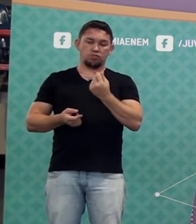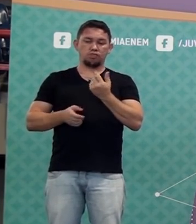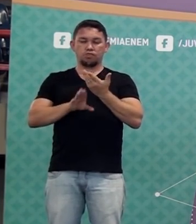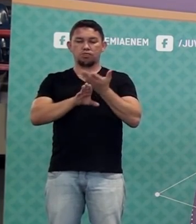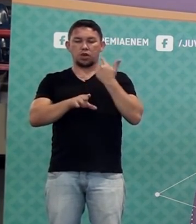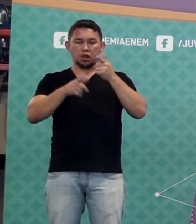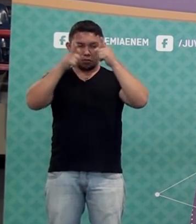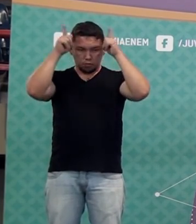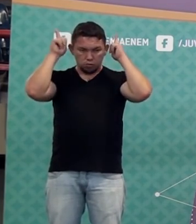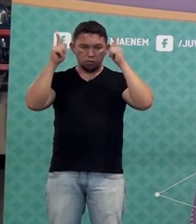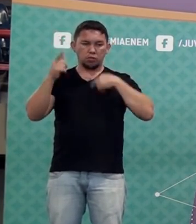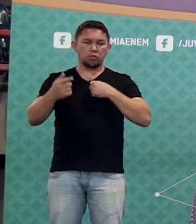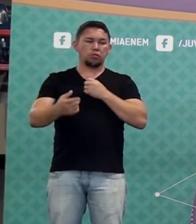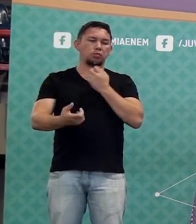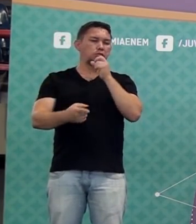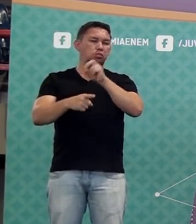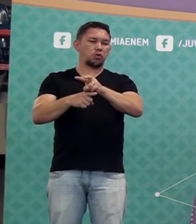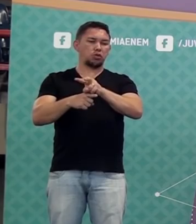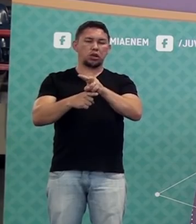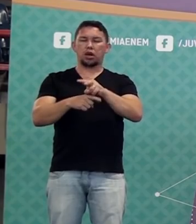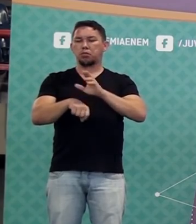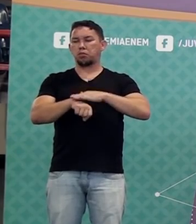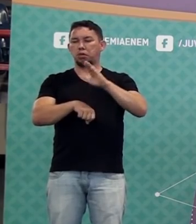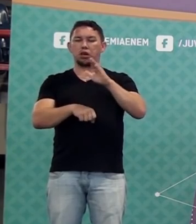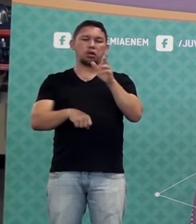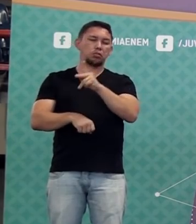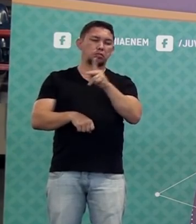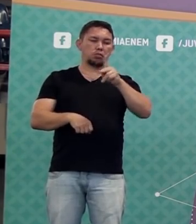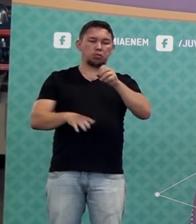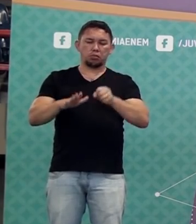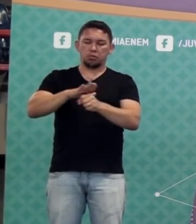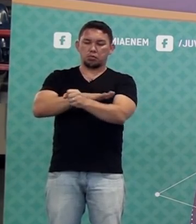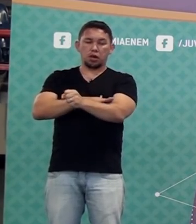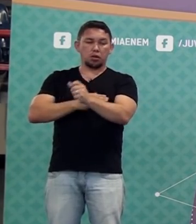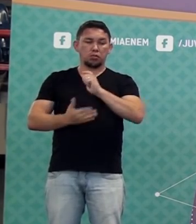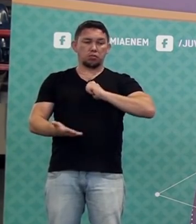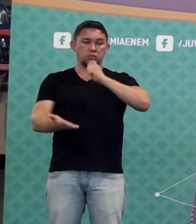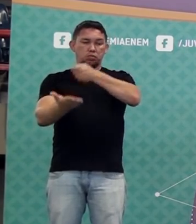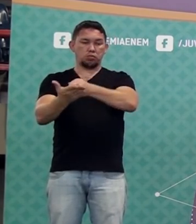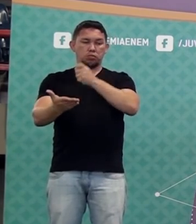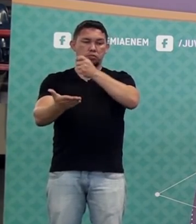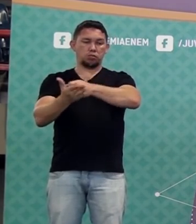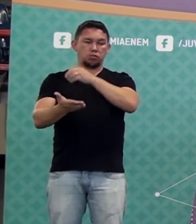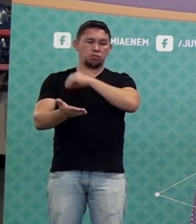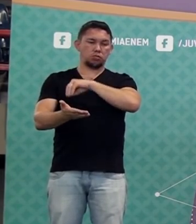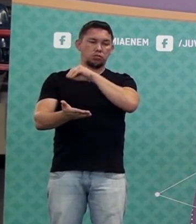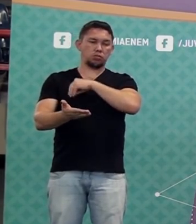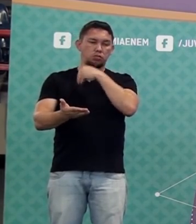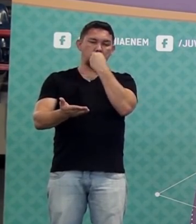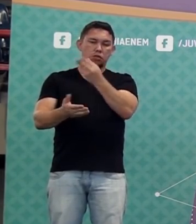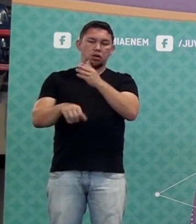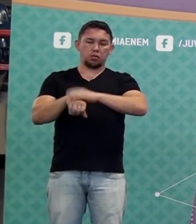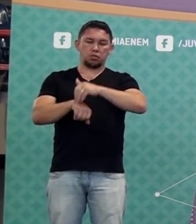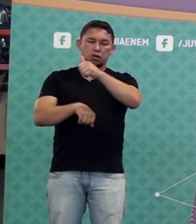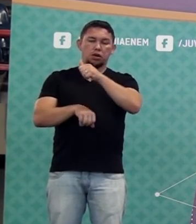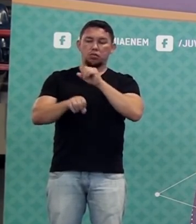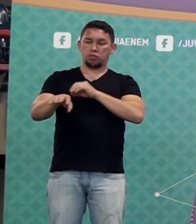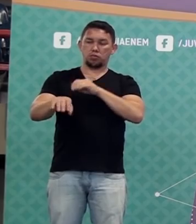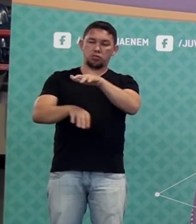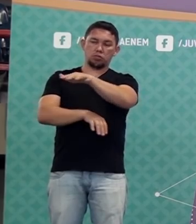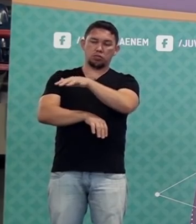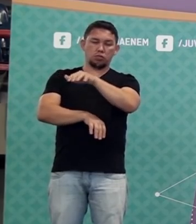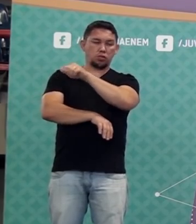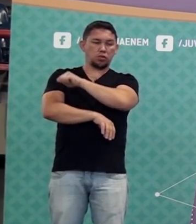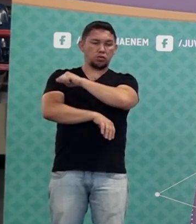na Grécia contratavam os melhores professores e pagavam caro para os melhores professores, e ensinavam